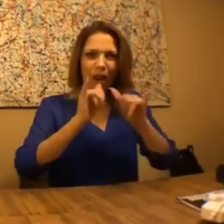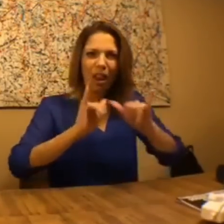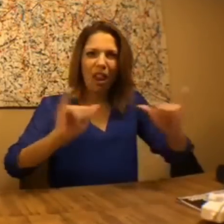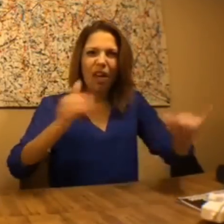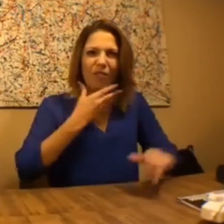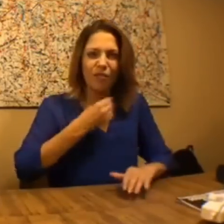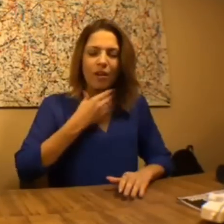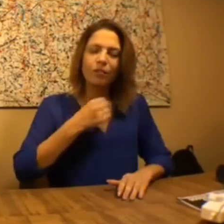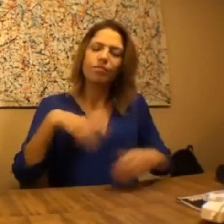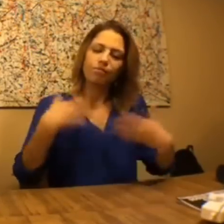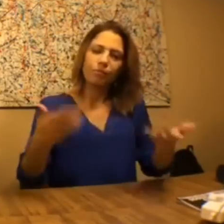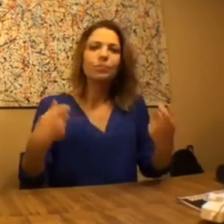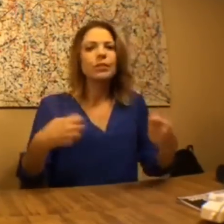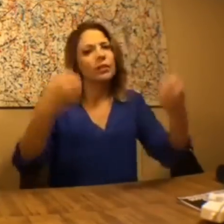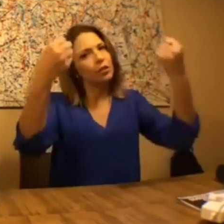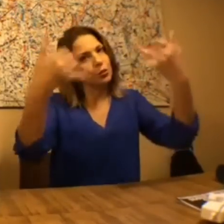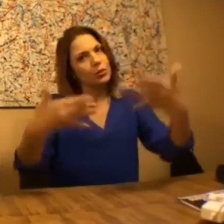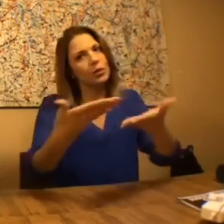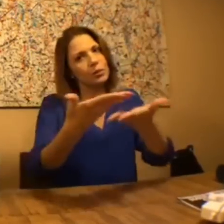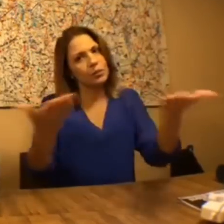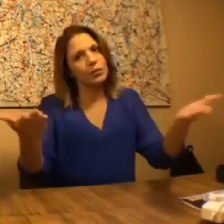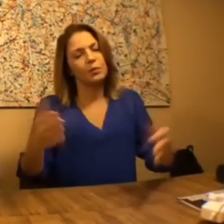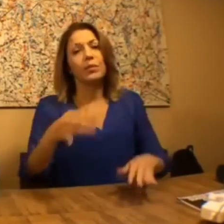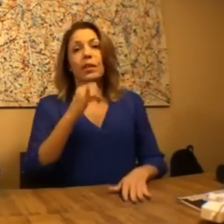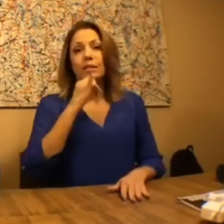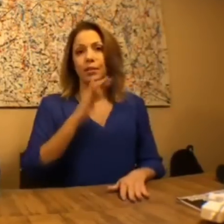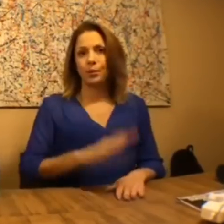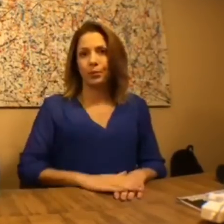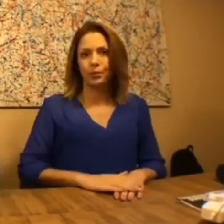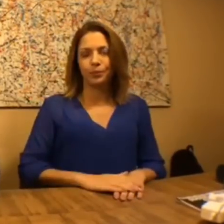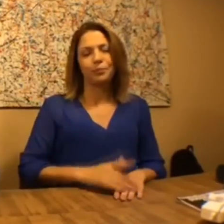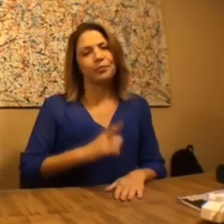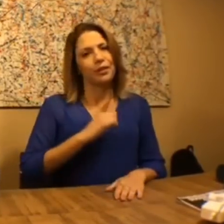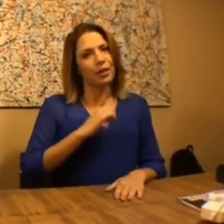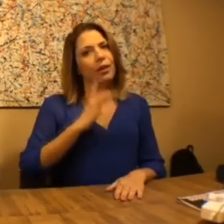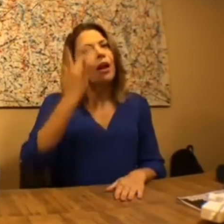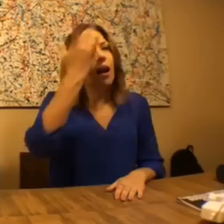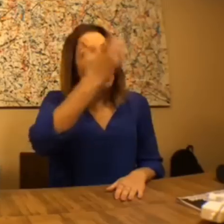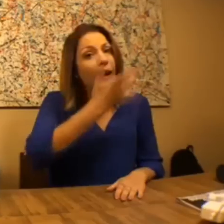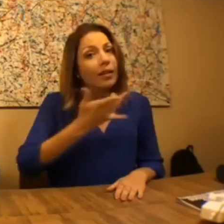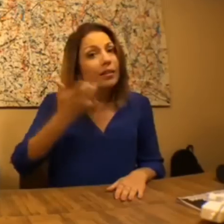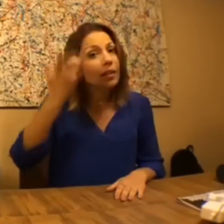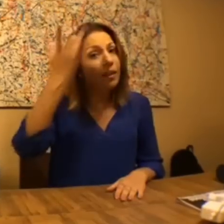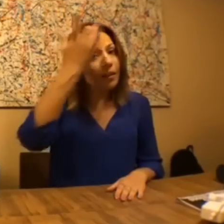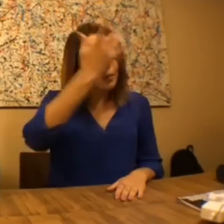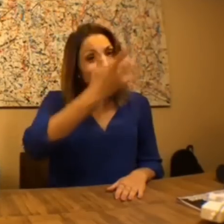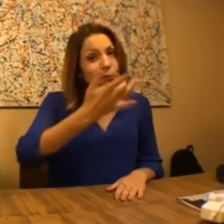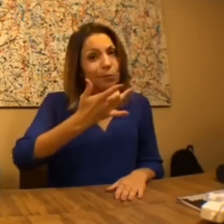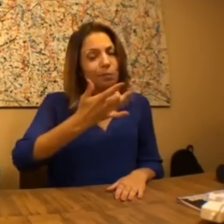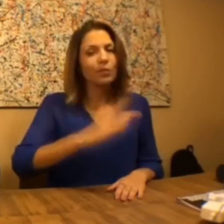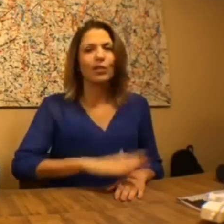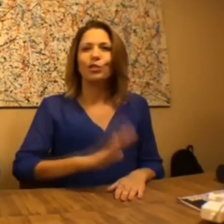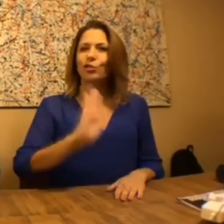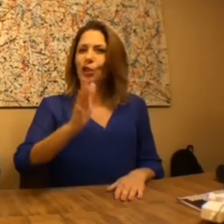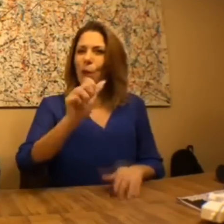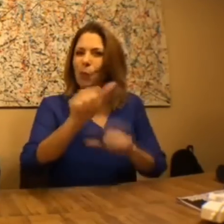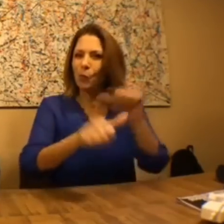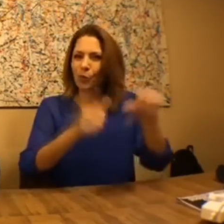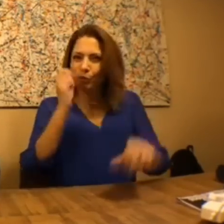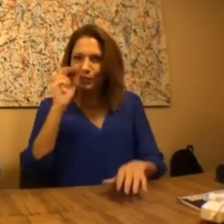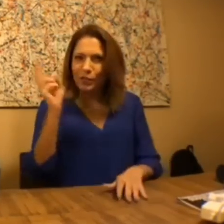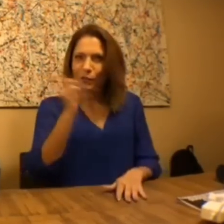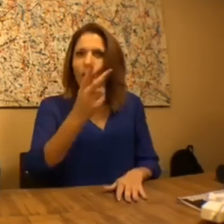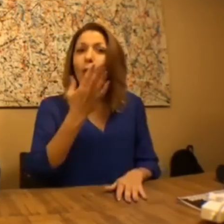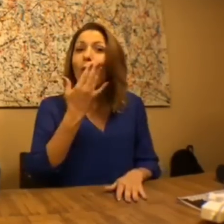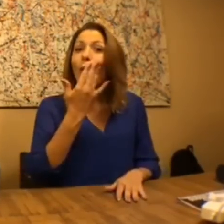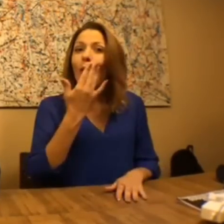exemplo, o nosso querido aí, Fernando Haddad, ele já mudou as cores